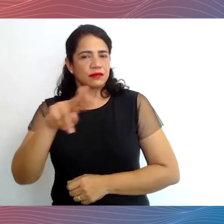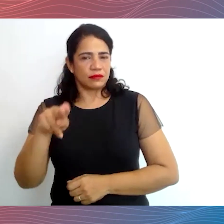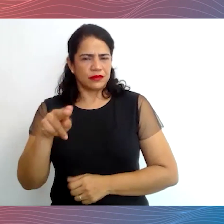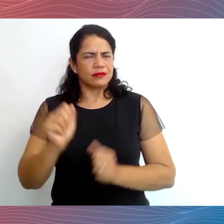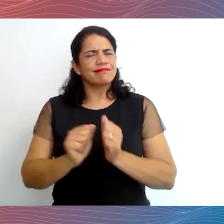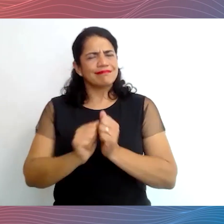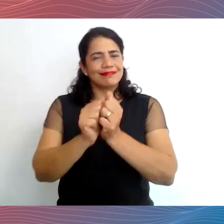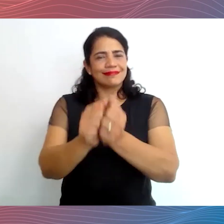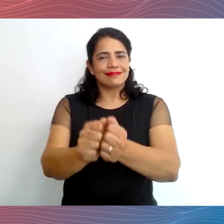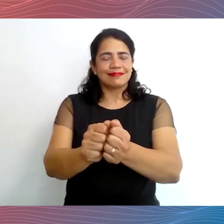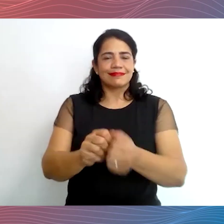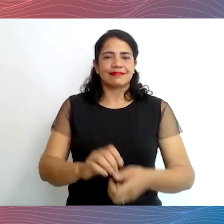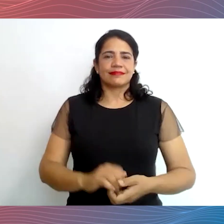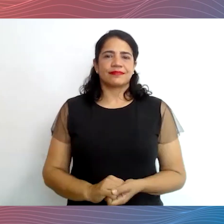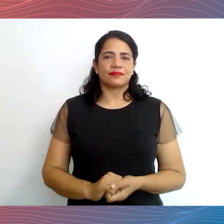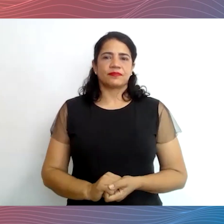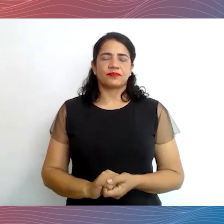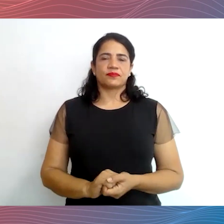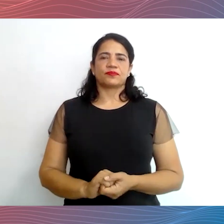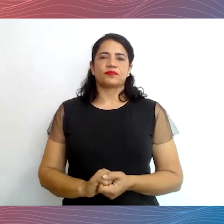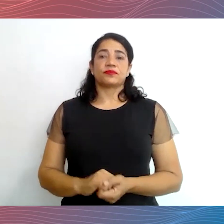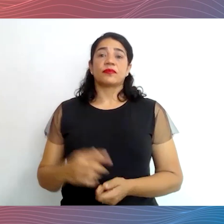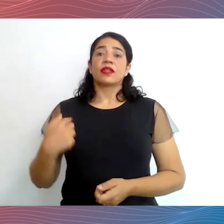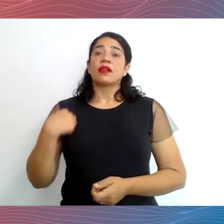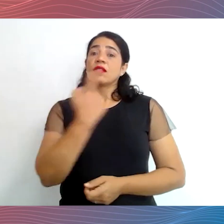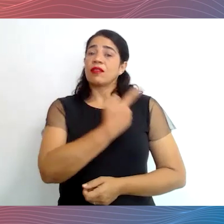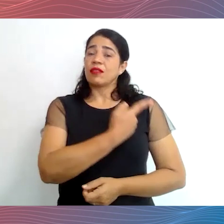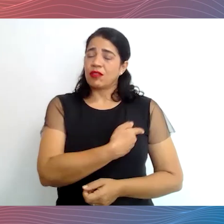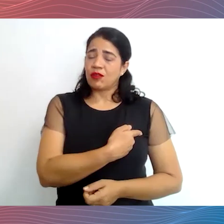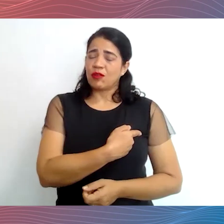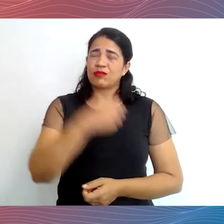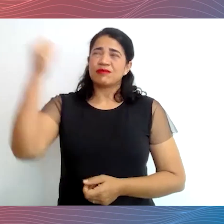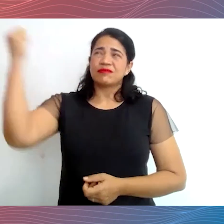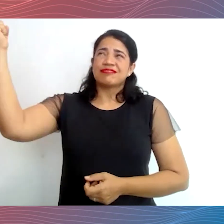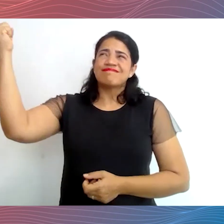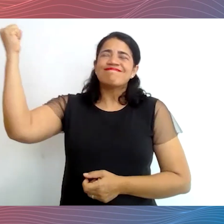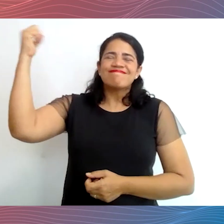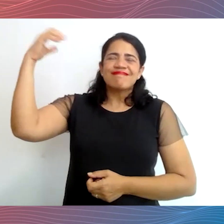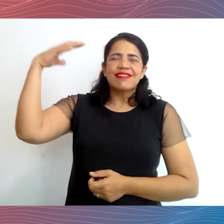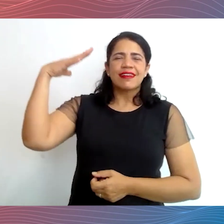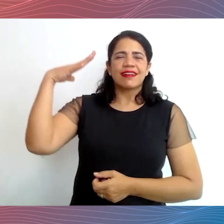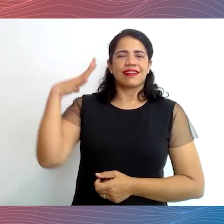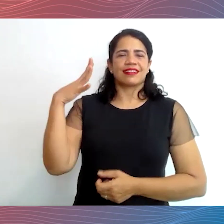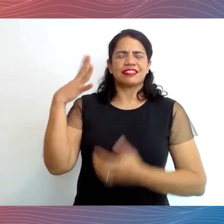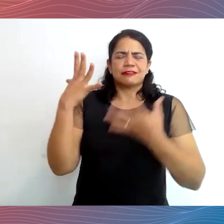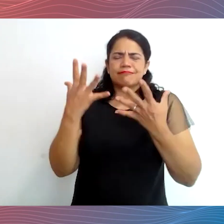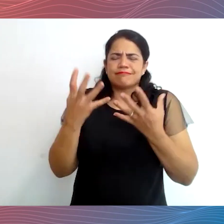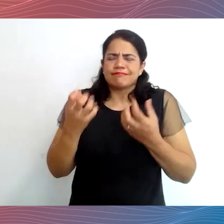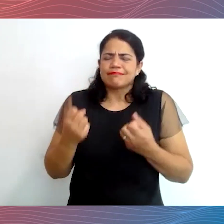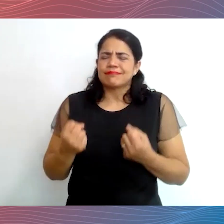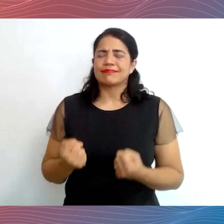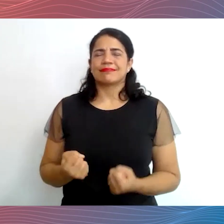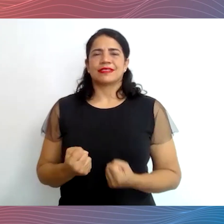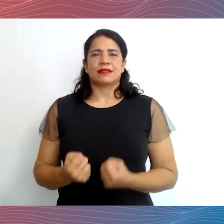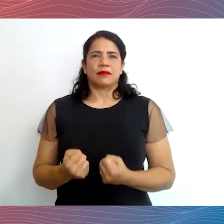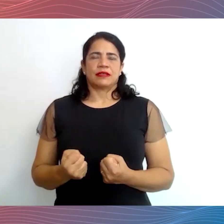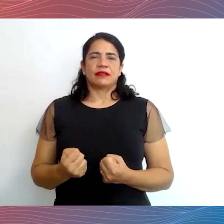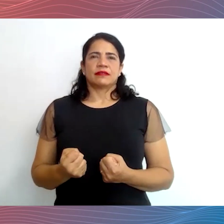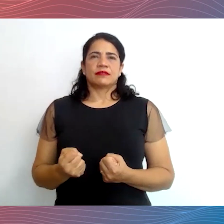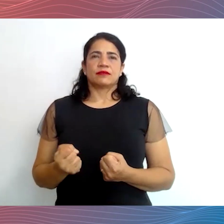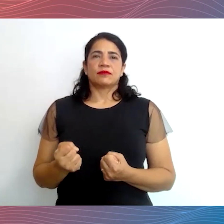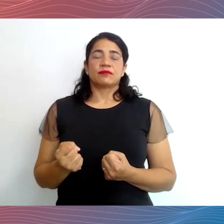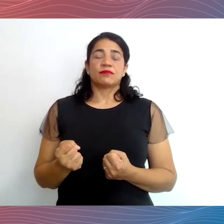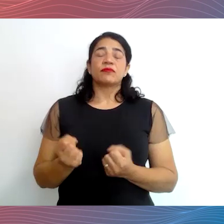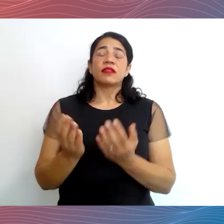nós recebemos tanta graça do livro de Efésios. Nós